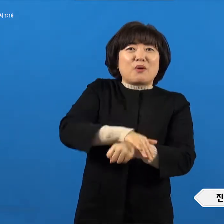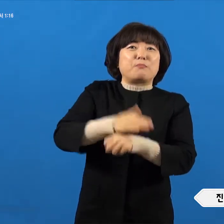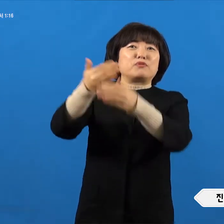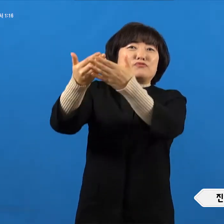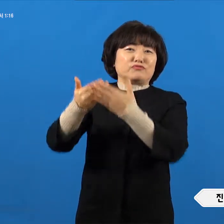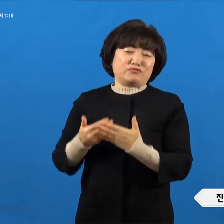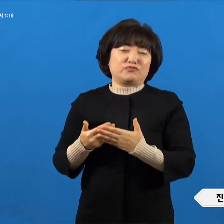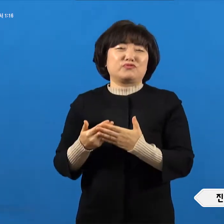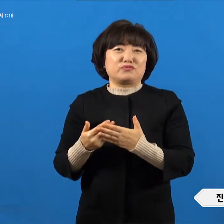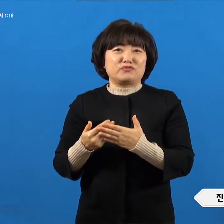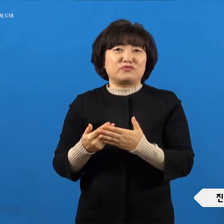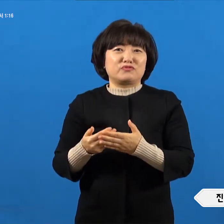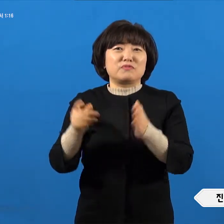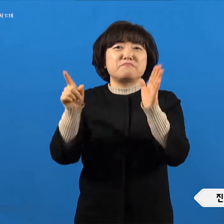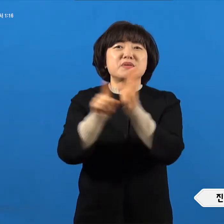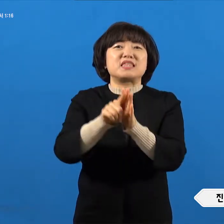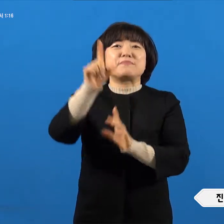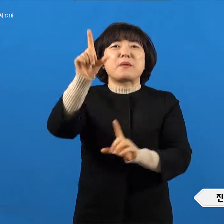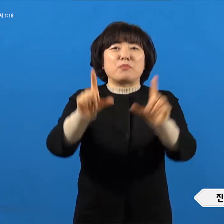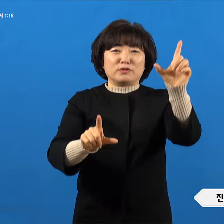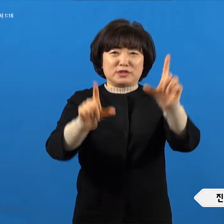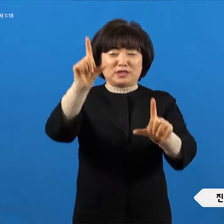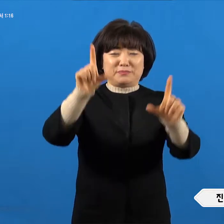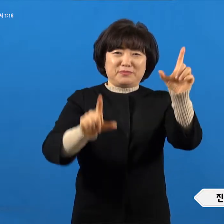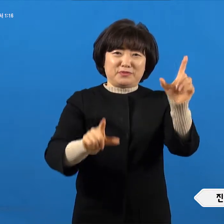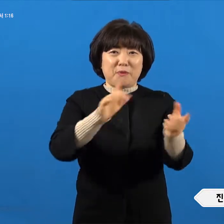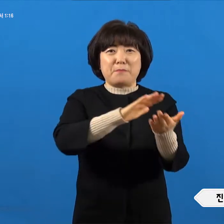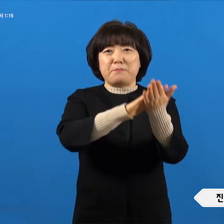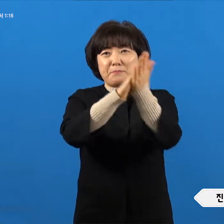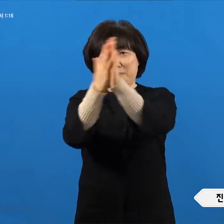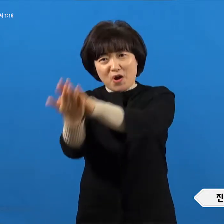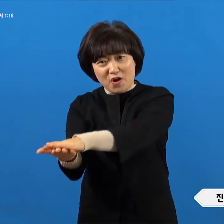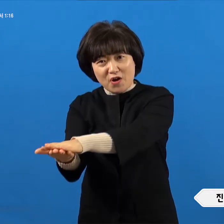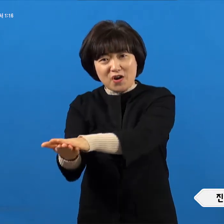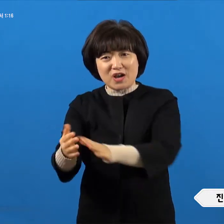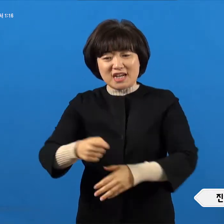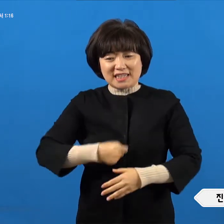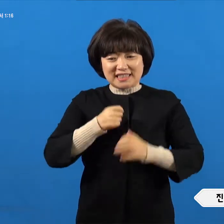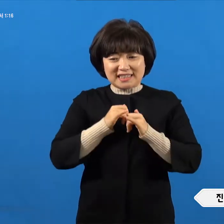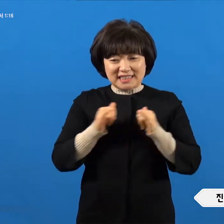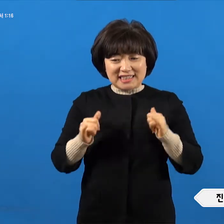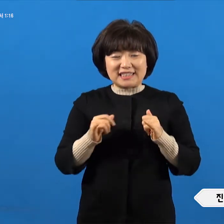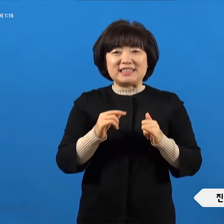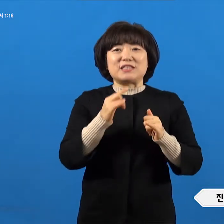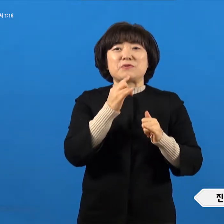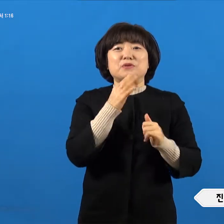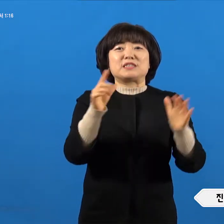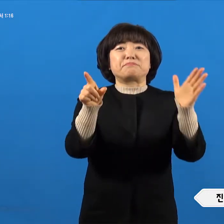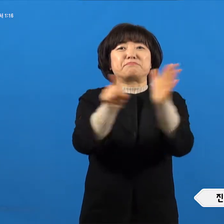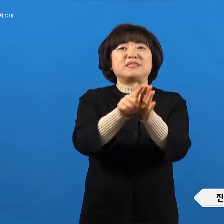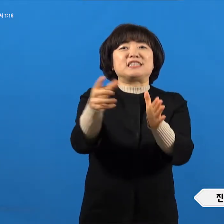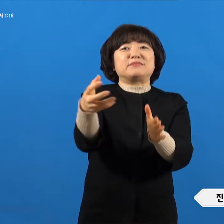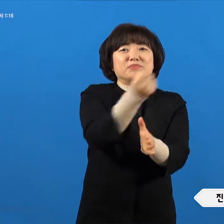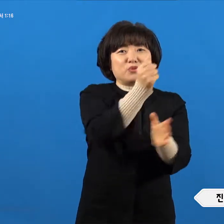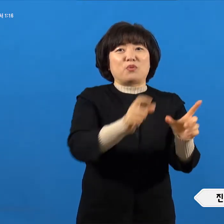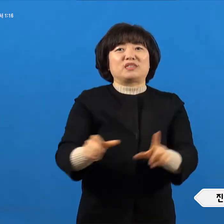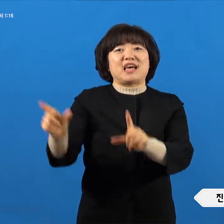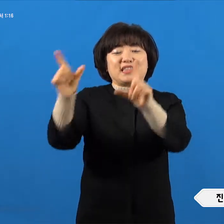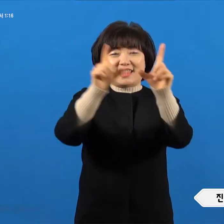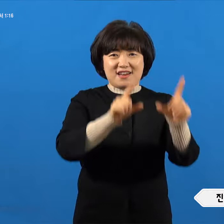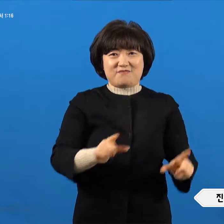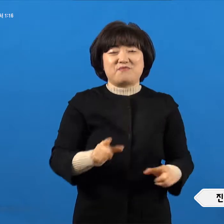모습을 성경은 설명하면서 의인은 믿음으로 살리라라고 말씀합니다. 하고